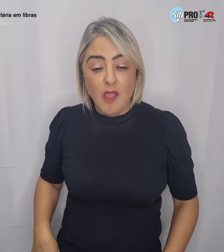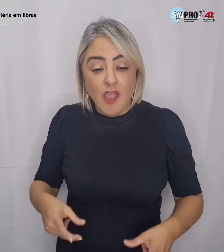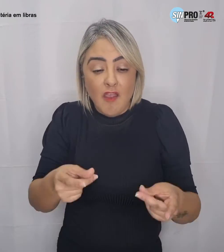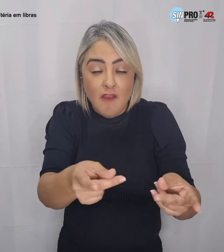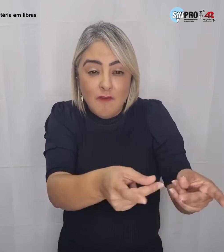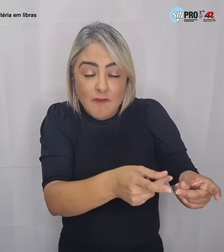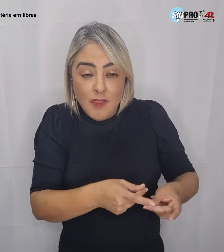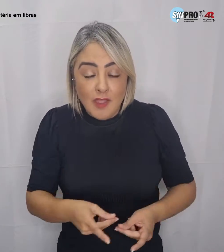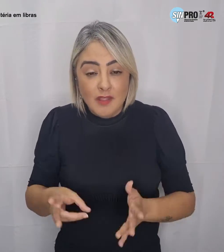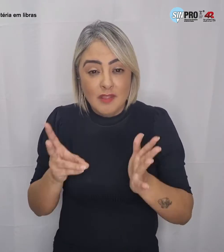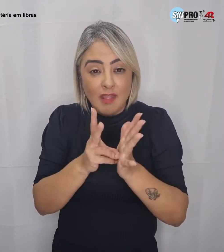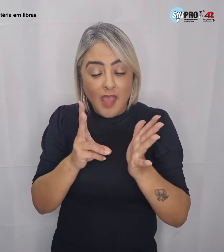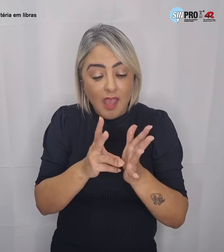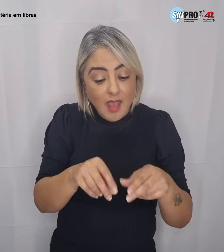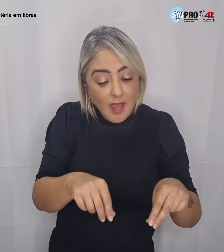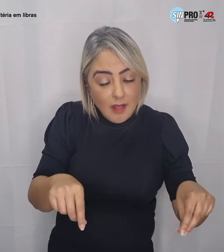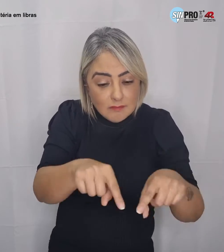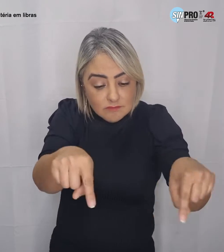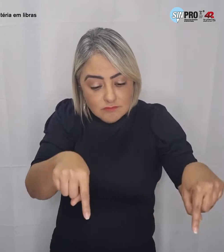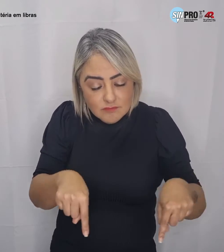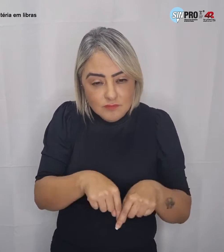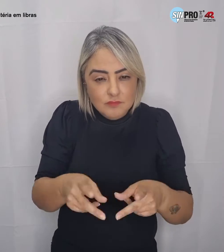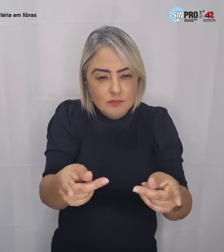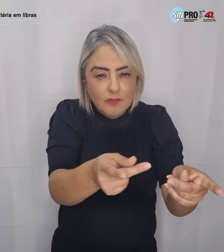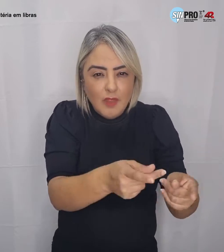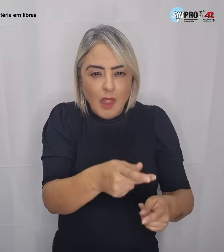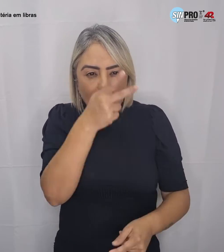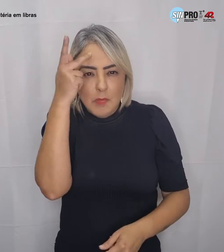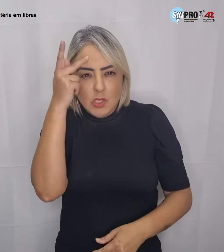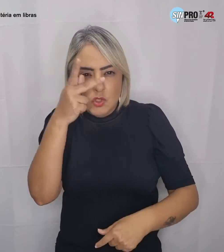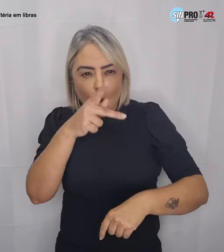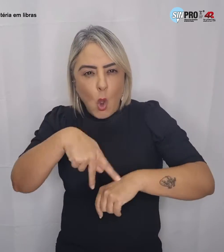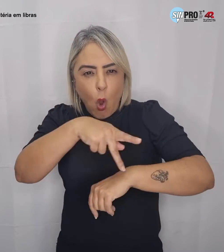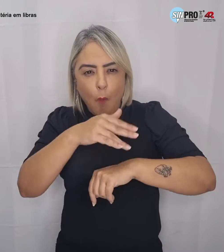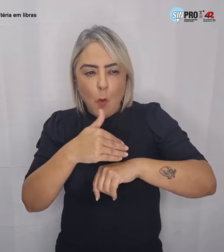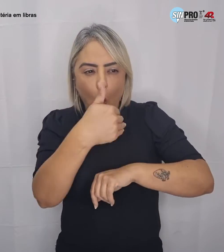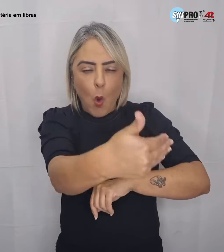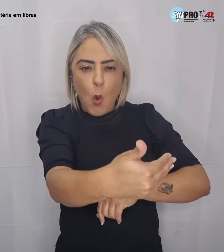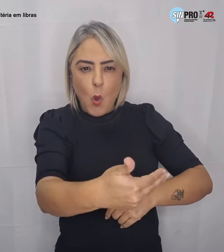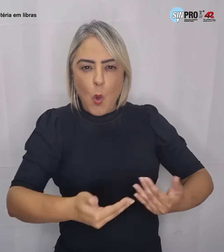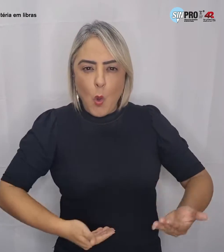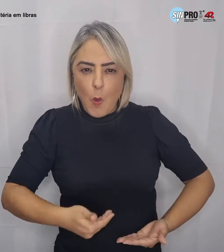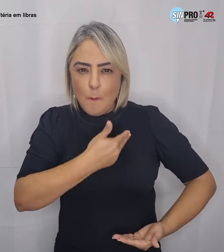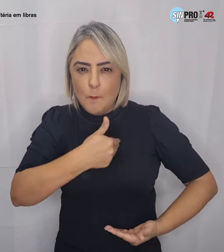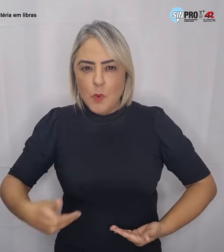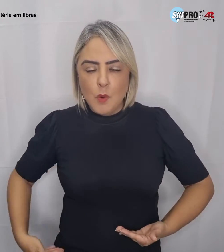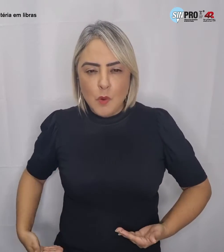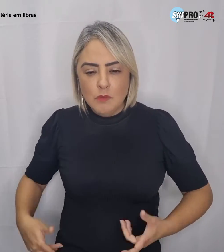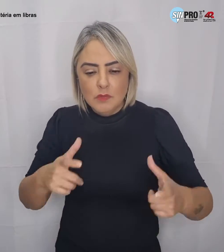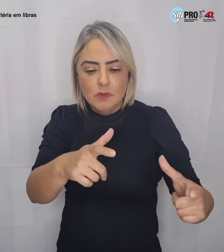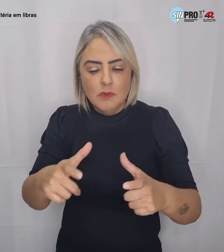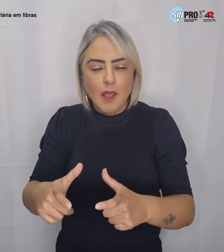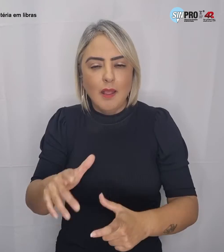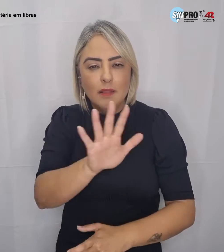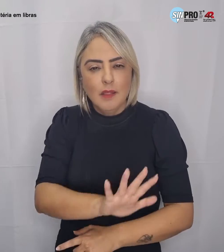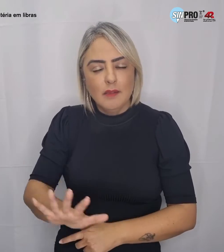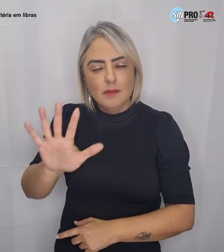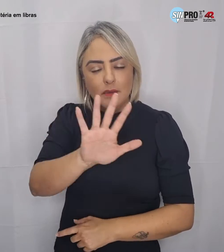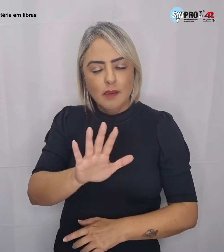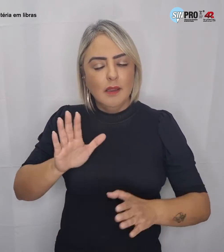grilagens de terras indígenas, venda para estrangeiros de bens públicos, territórios nacionais e